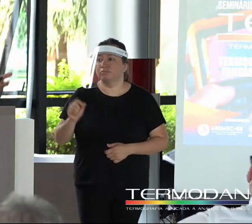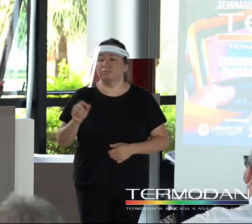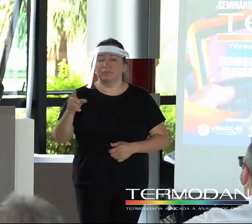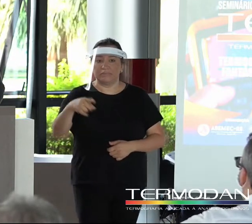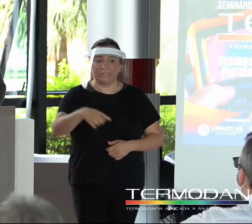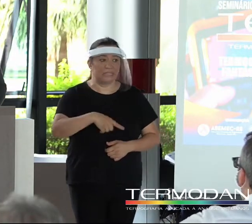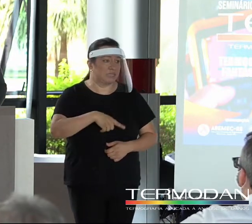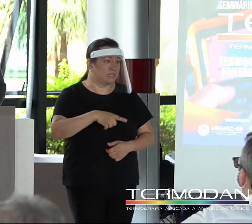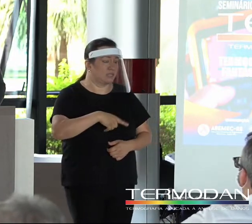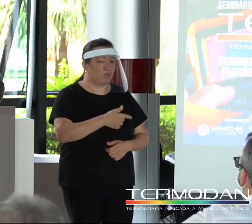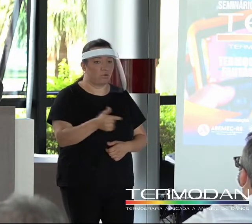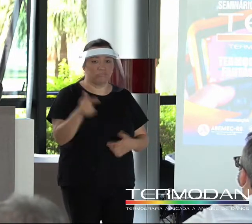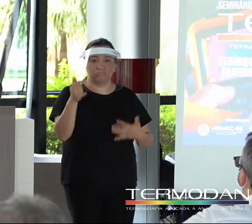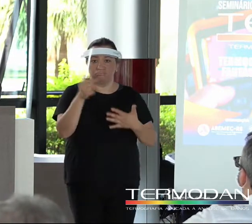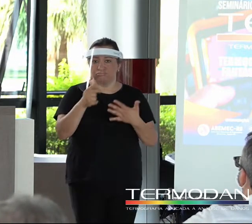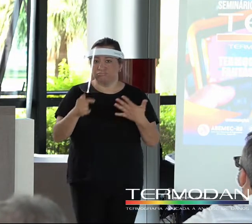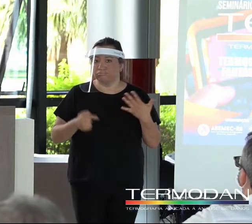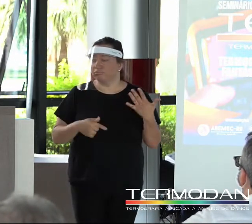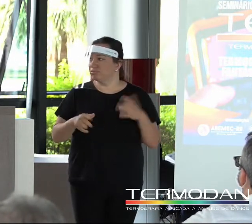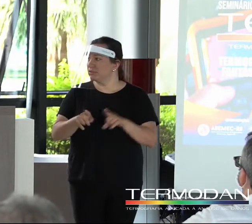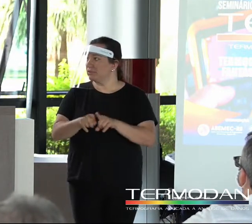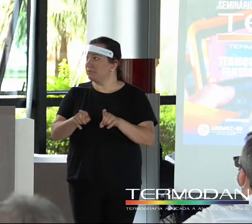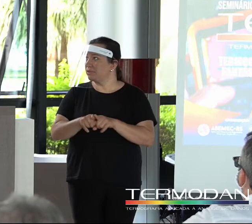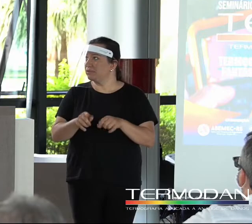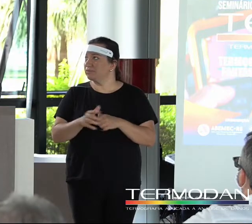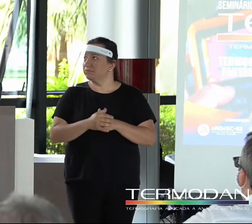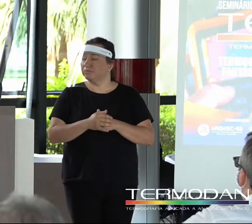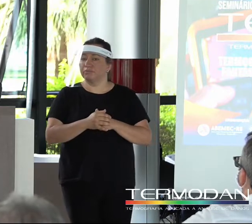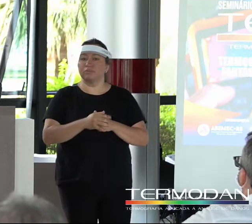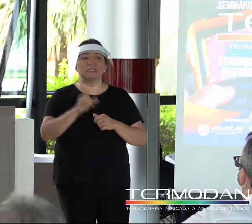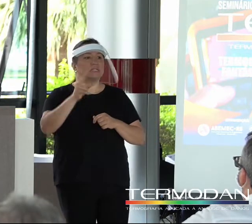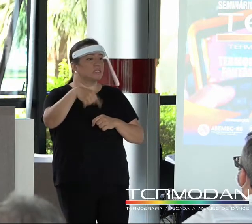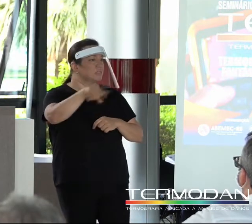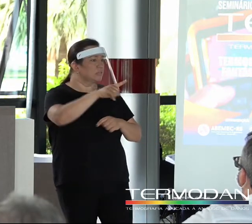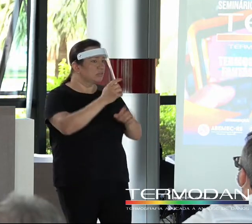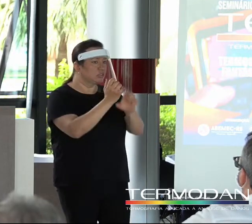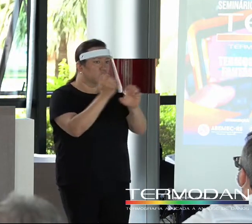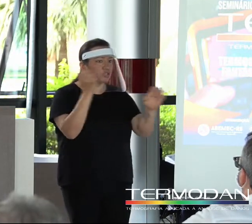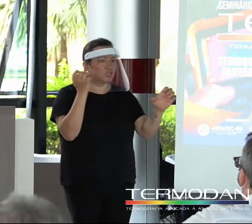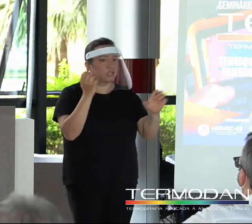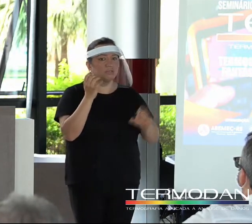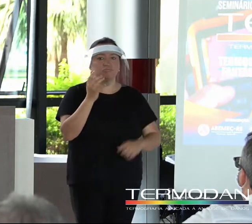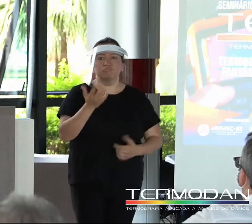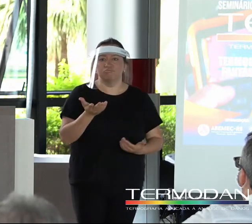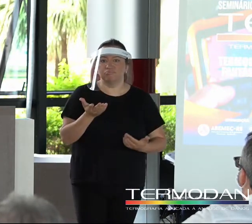temos outros engenheiros civis também? Quem é engenheiro civil que está aqui com a gente?